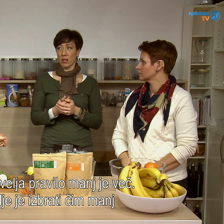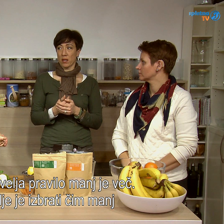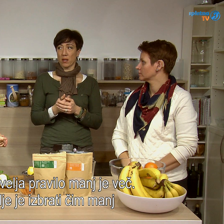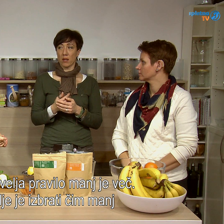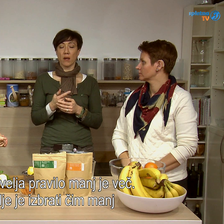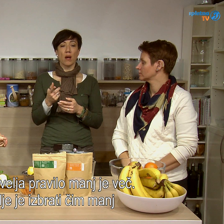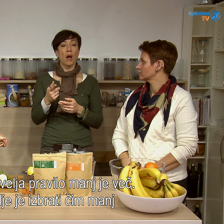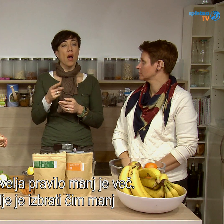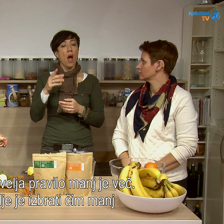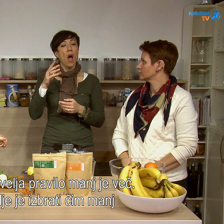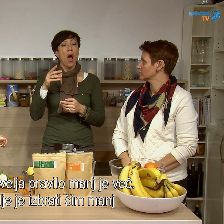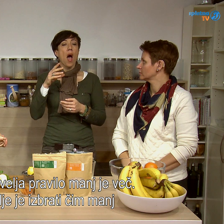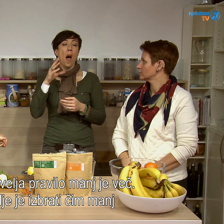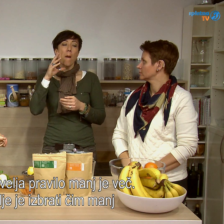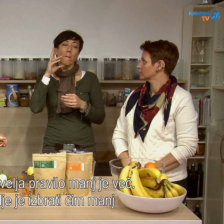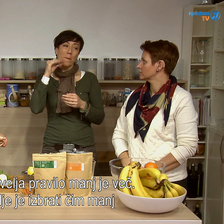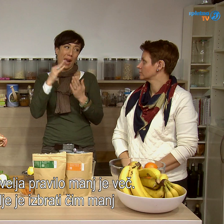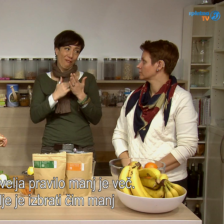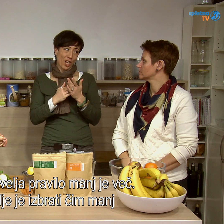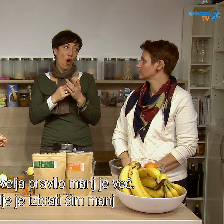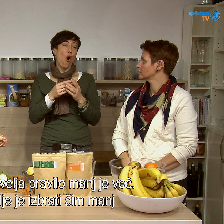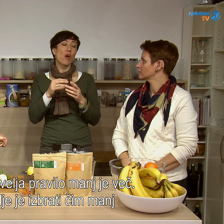velja pravilo manj je več.